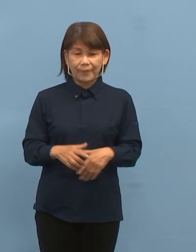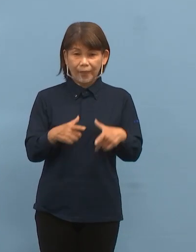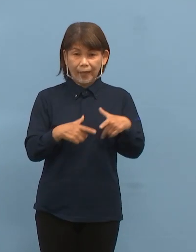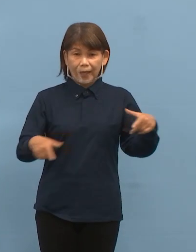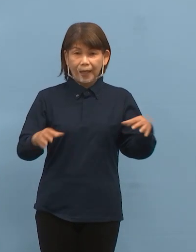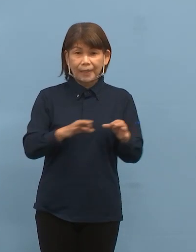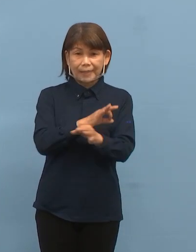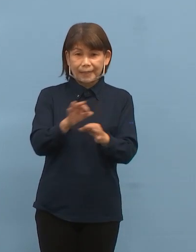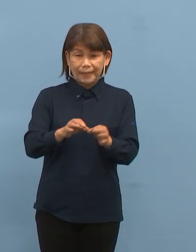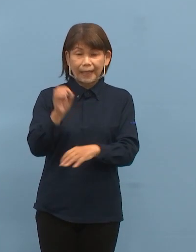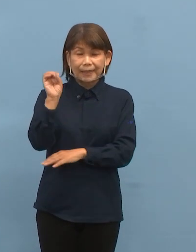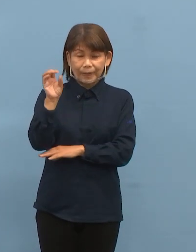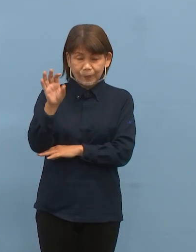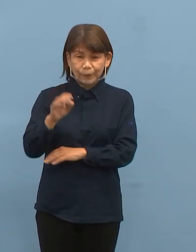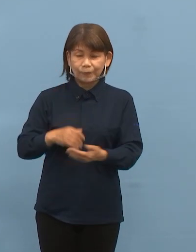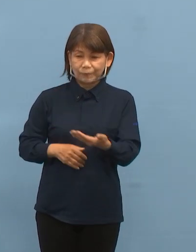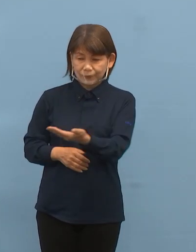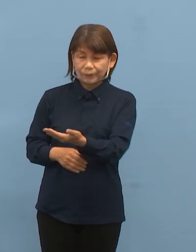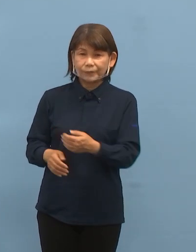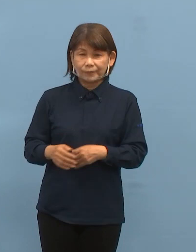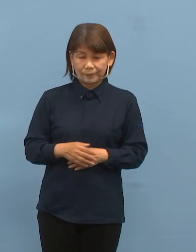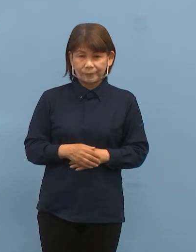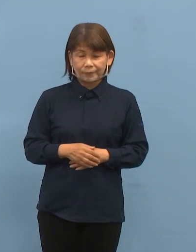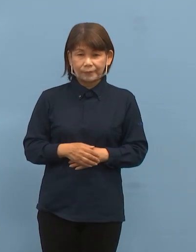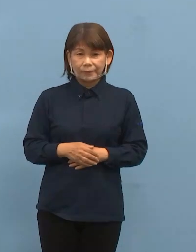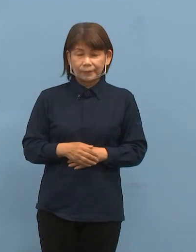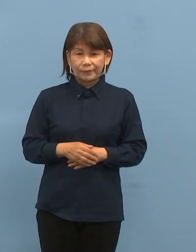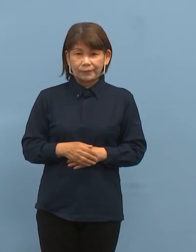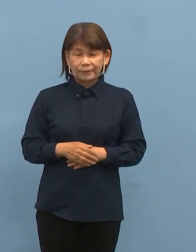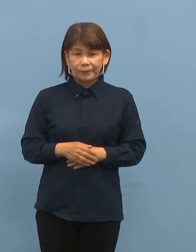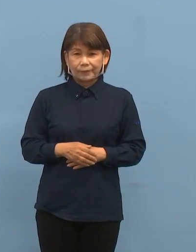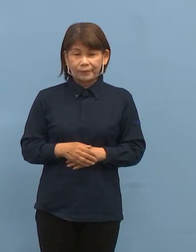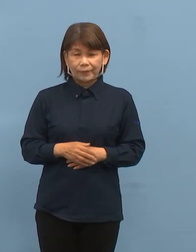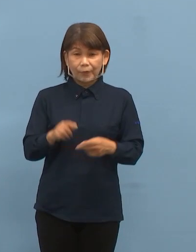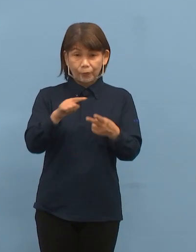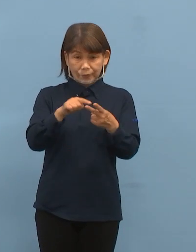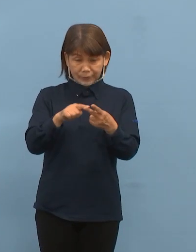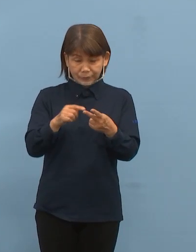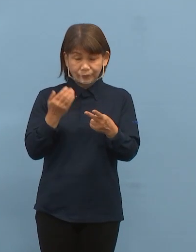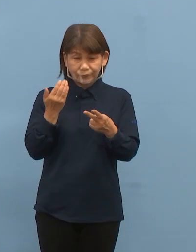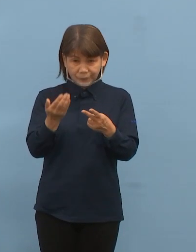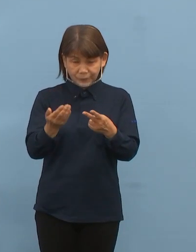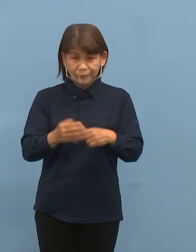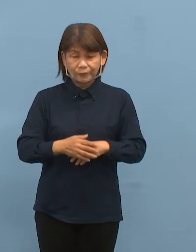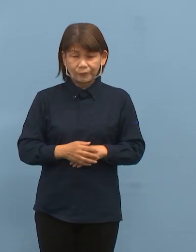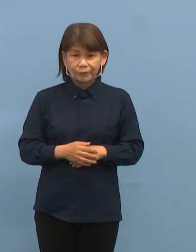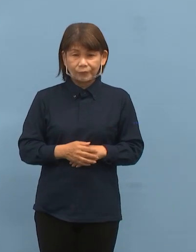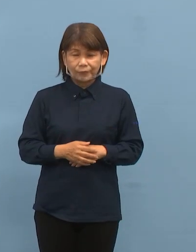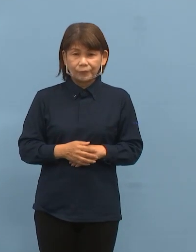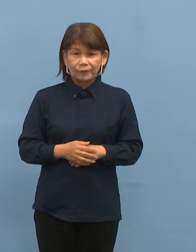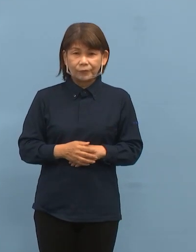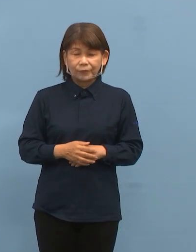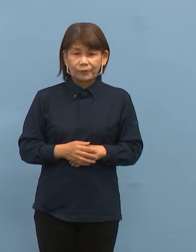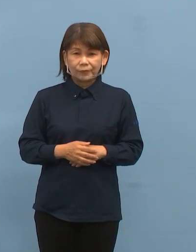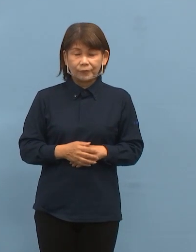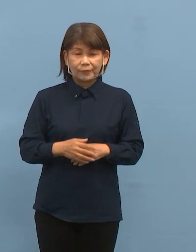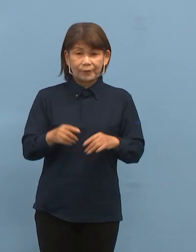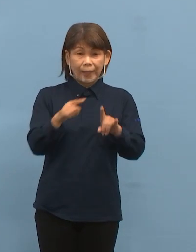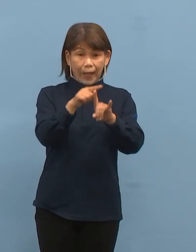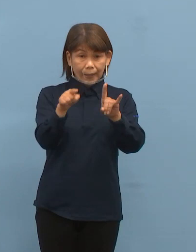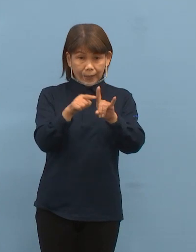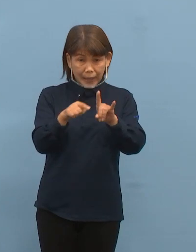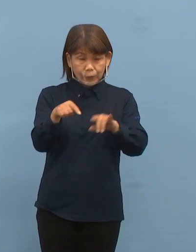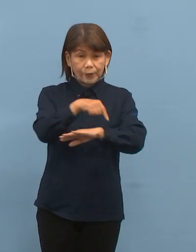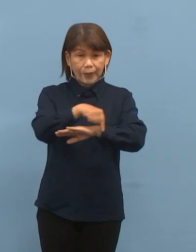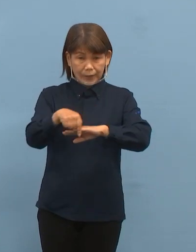日経新聞の若杉です。はい、経済関連の話を2つご質問させてください。はい、1つはIR 計画の